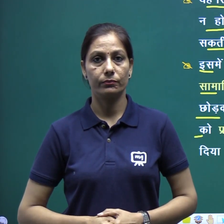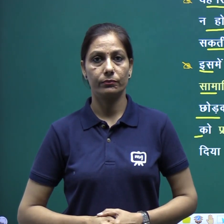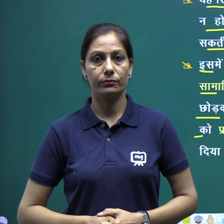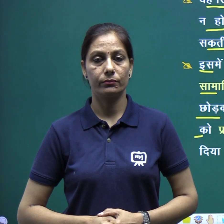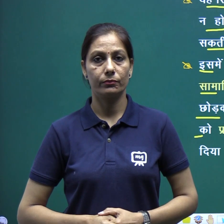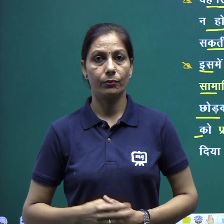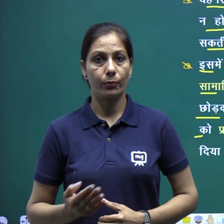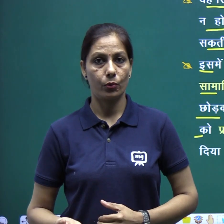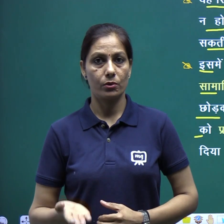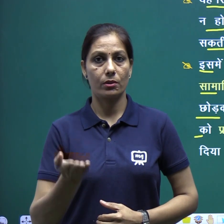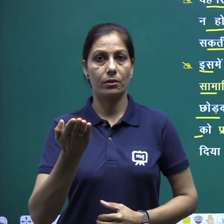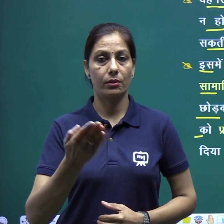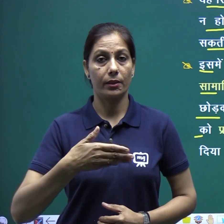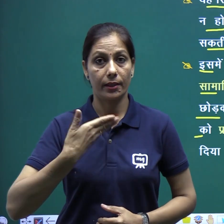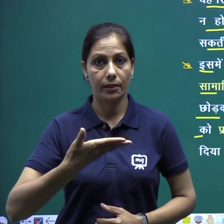प्रोत्साहन देने पर